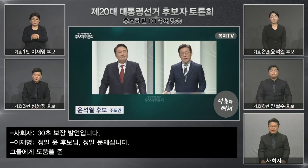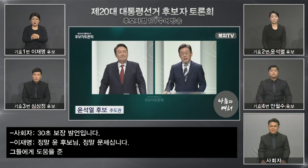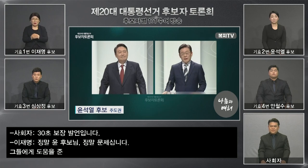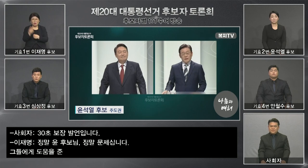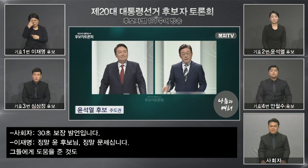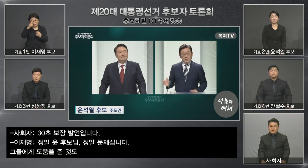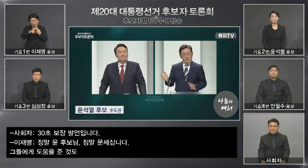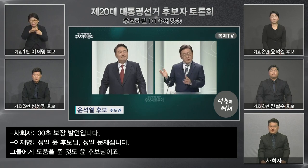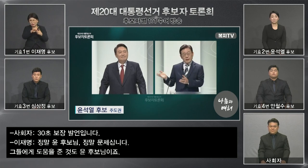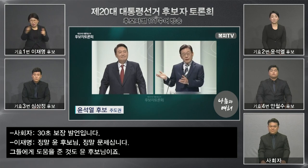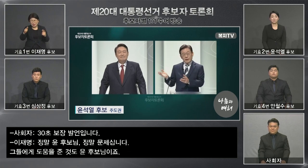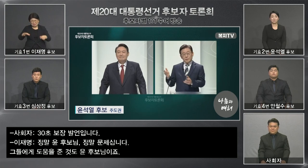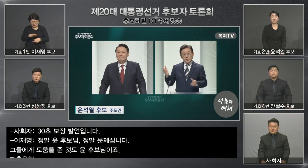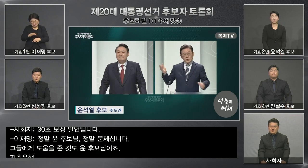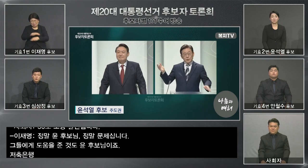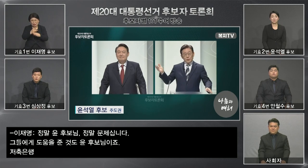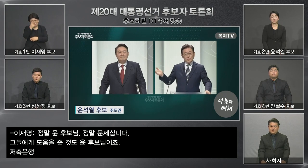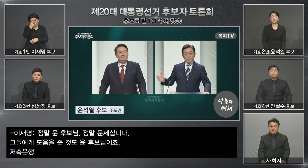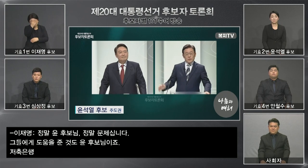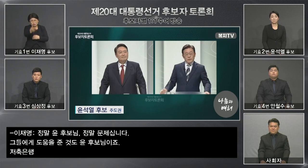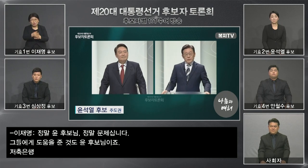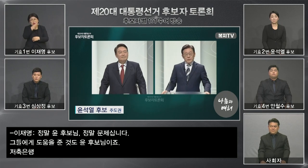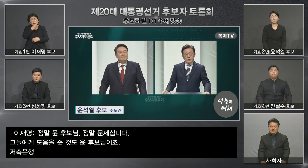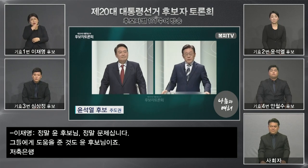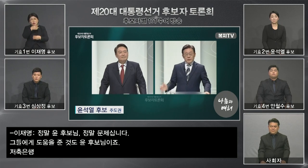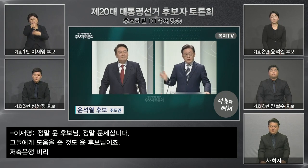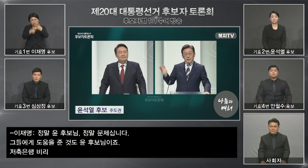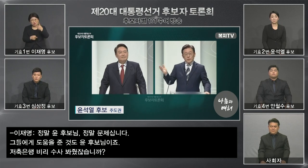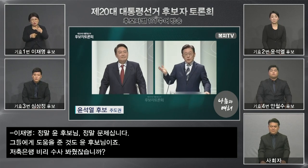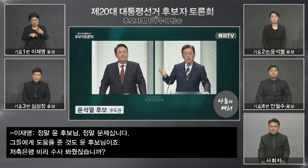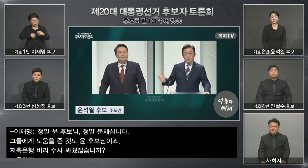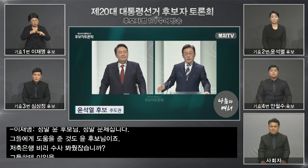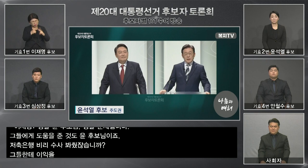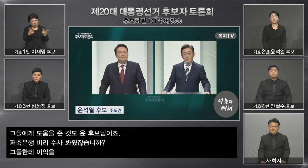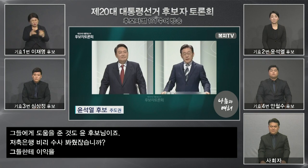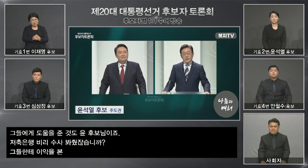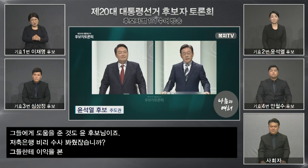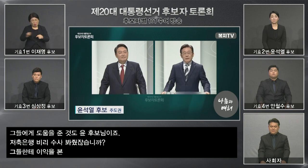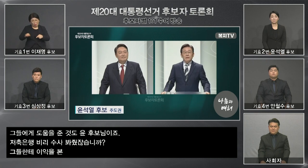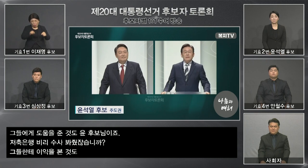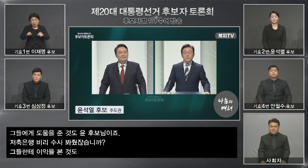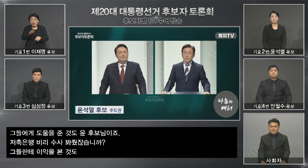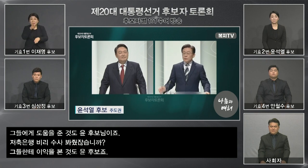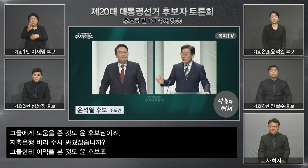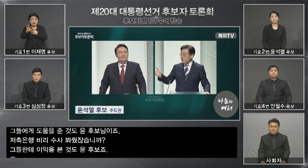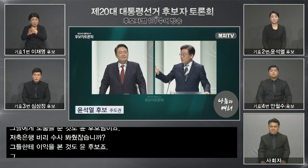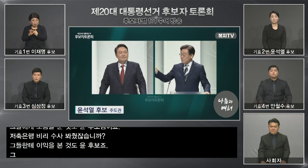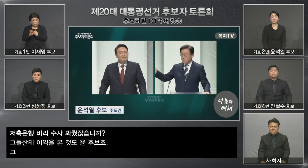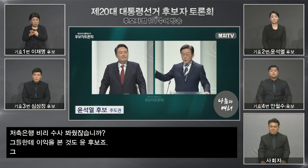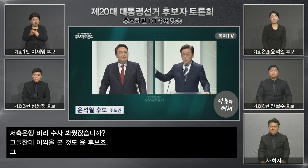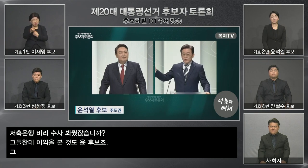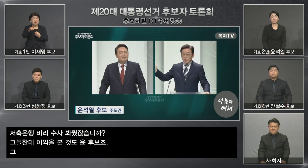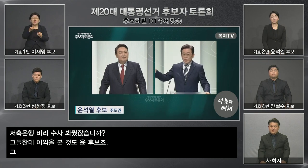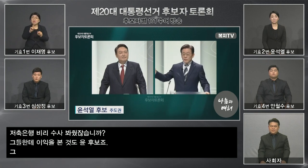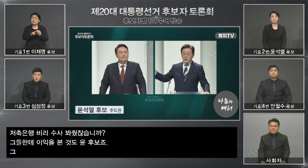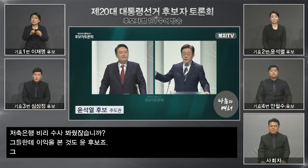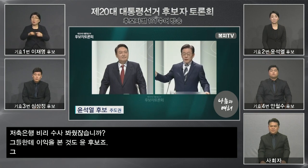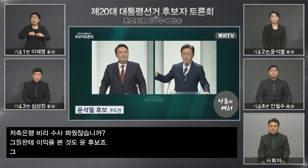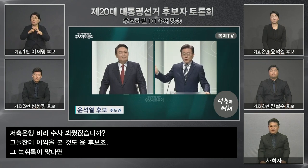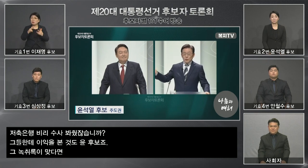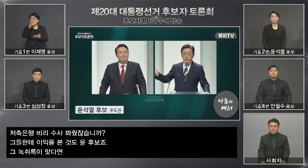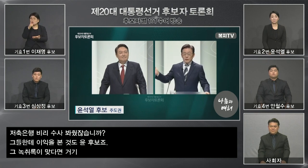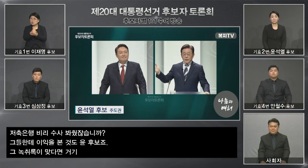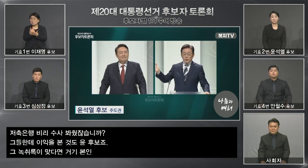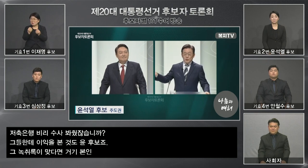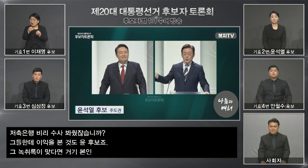않습니까? 그들한테 이익본도 윤 후보죠. 그 녹취록이 맞다면 거기 본인 죄를 많이